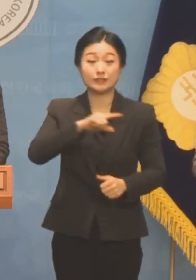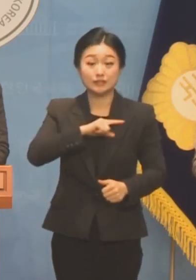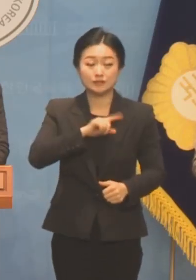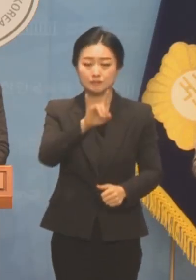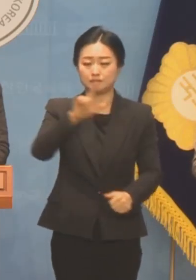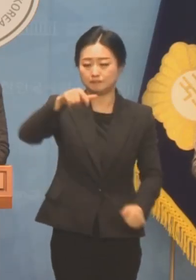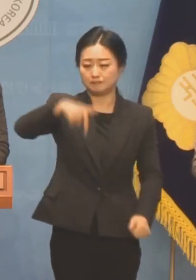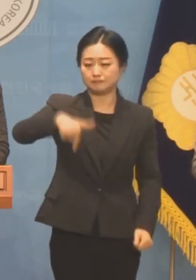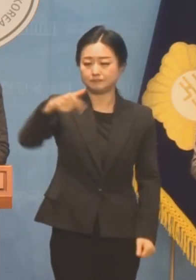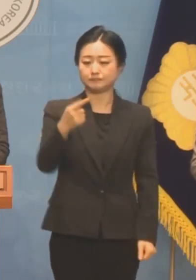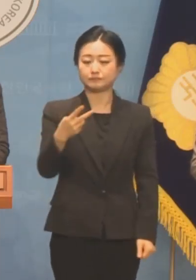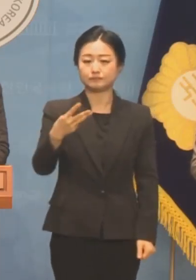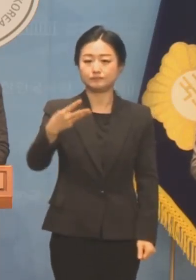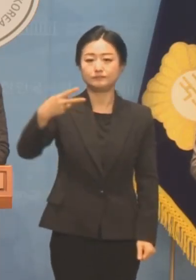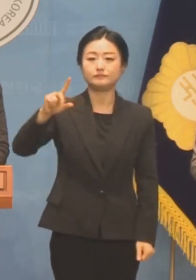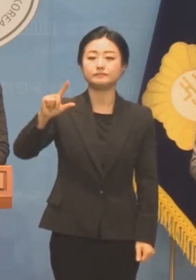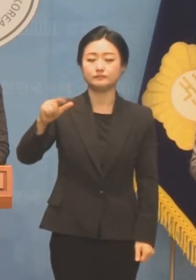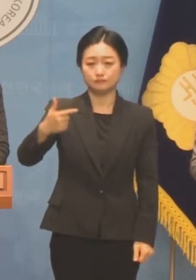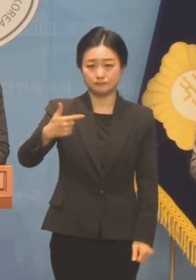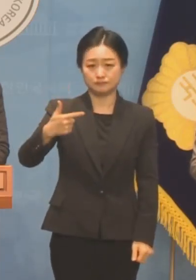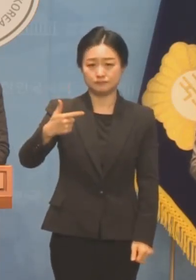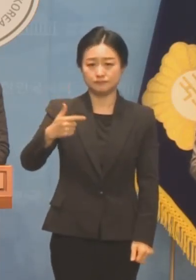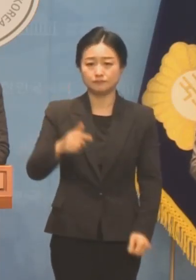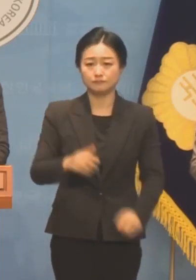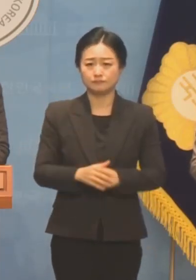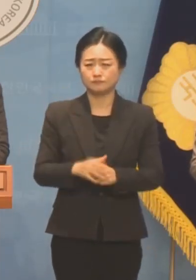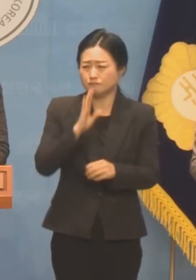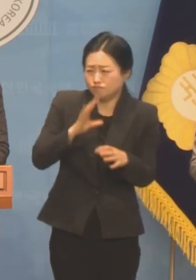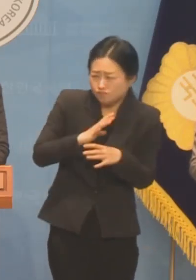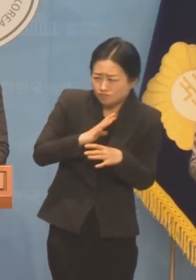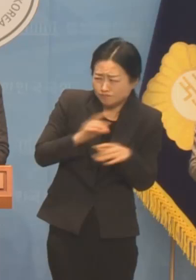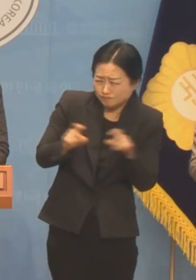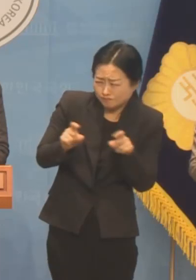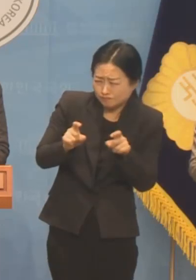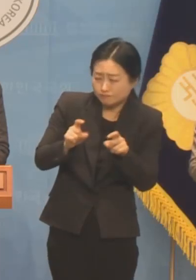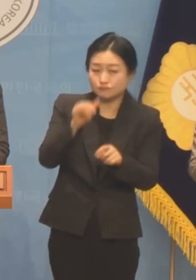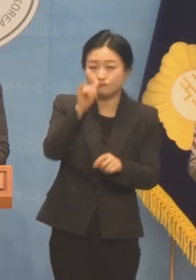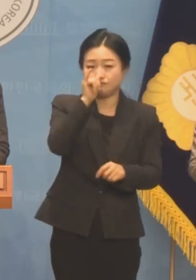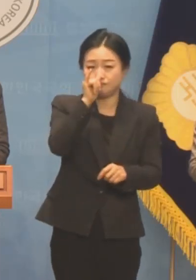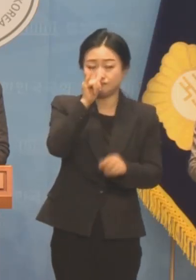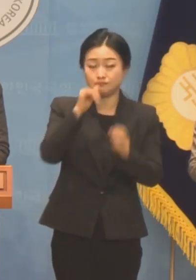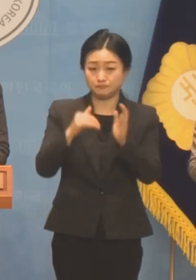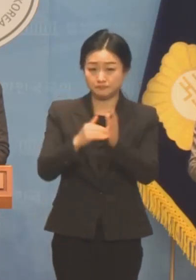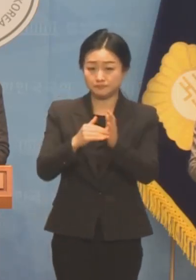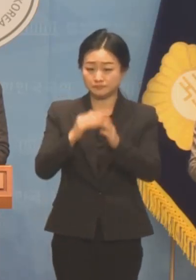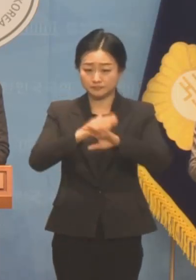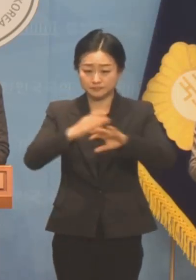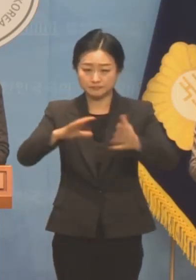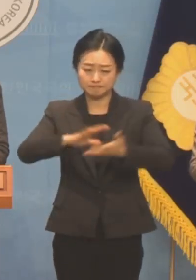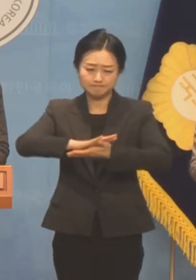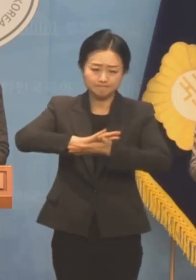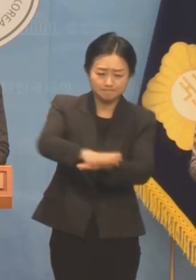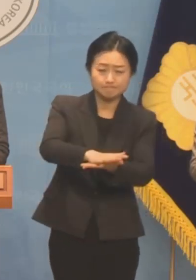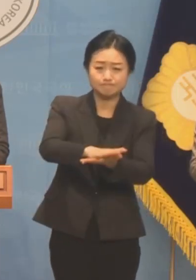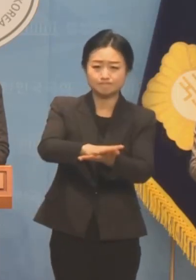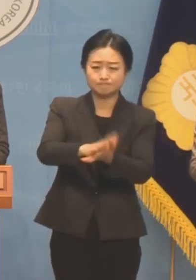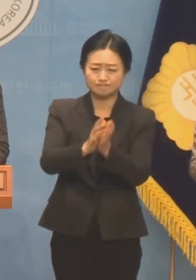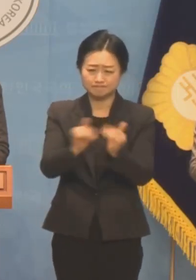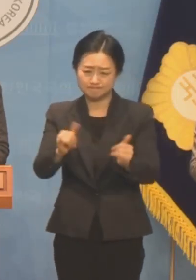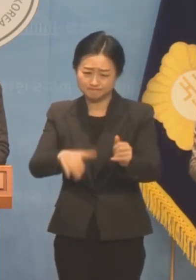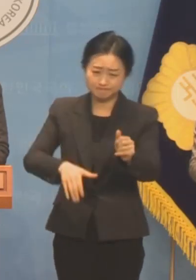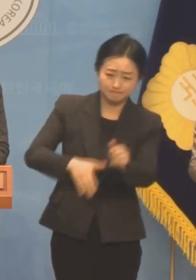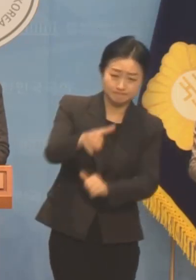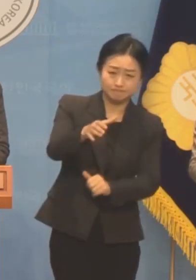백골단입니다. 백골단은 정말 두려움과 공포의 대상이었습니다. 민주주의를 말살하고 수많은